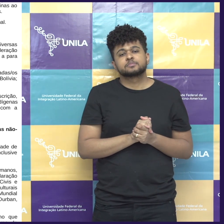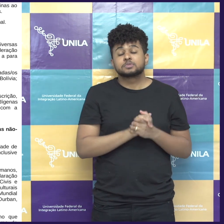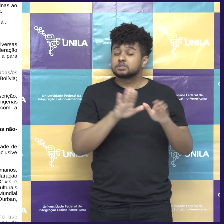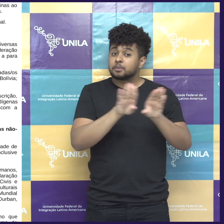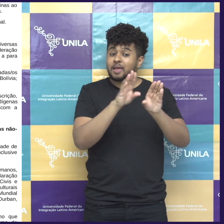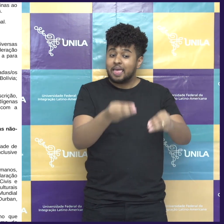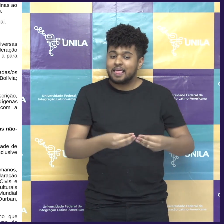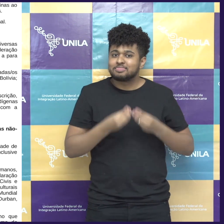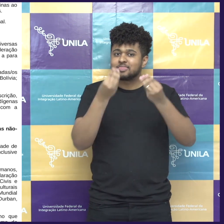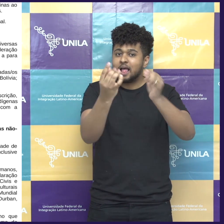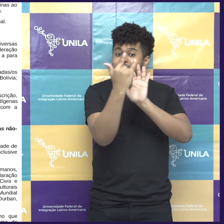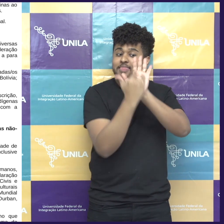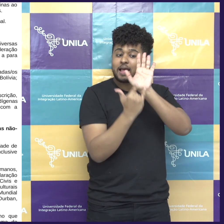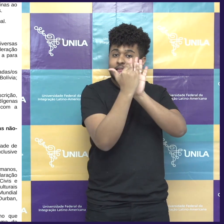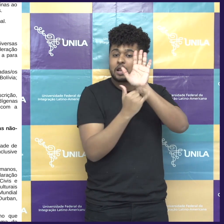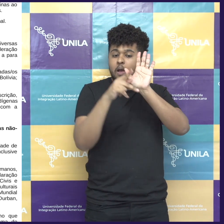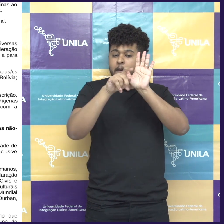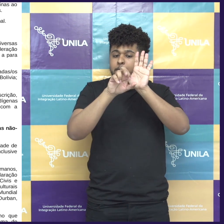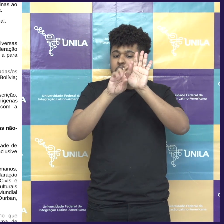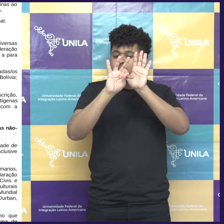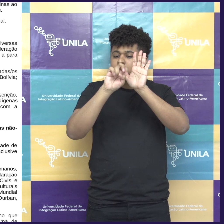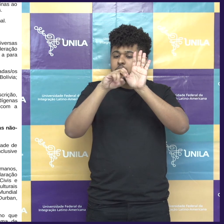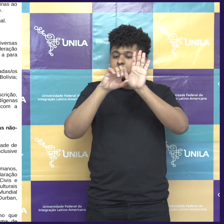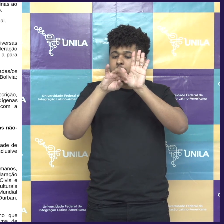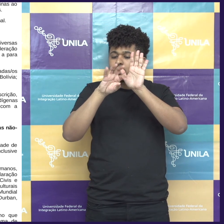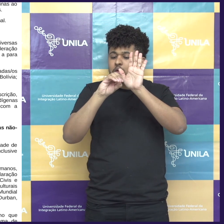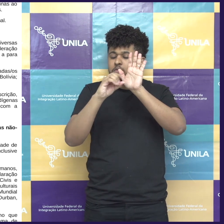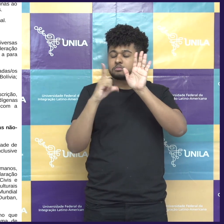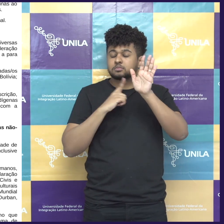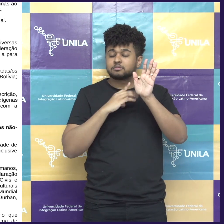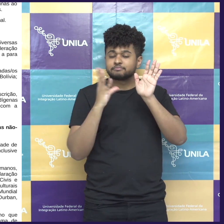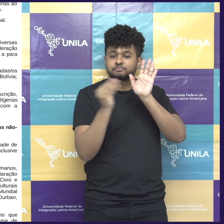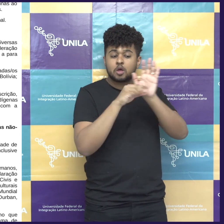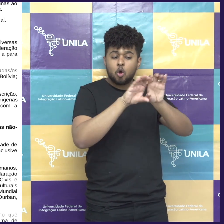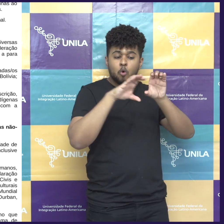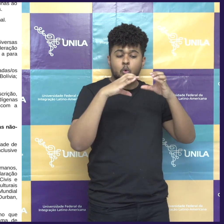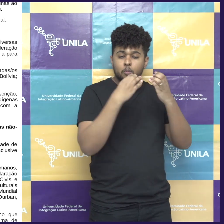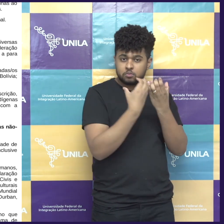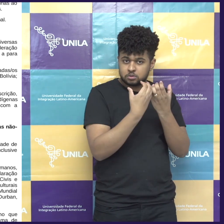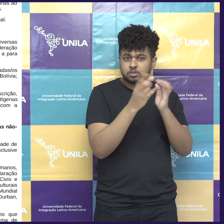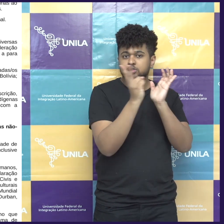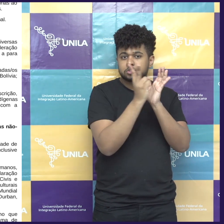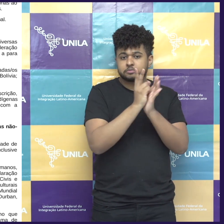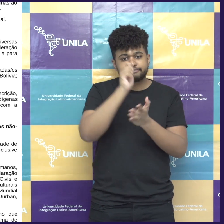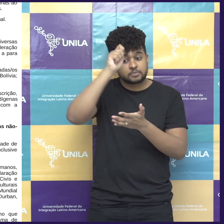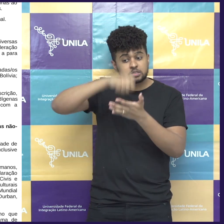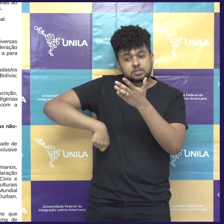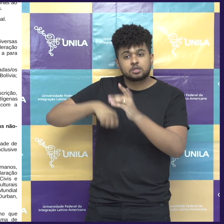e entregar a declaração de pertencimento do candidato com a comunidade indígena assinado pelas